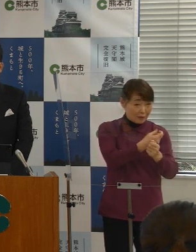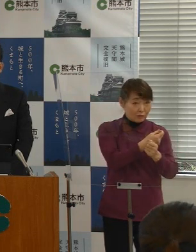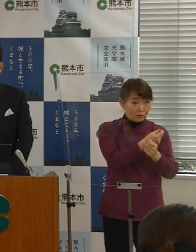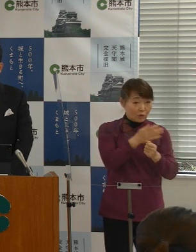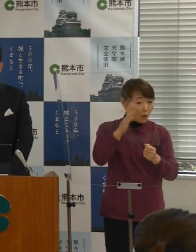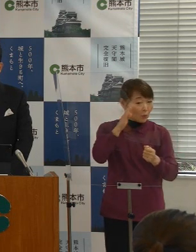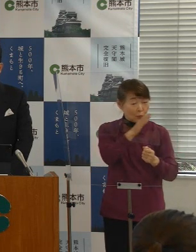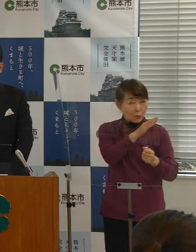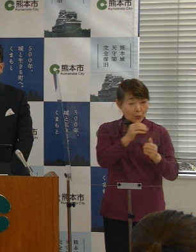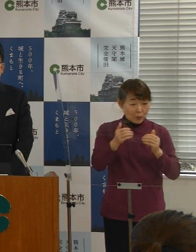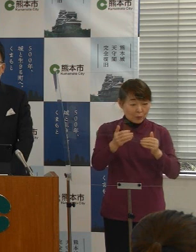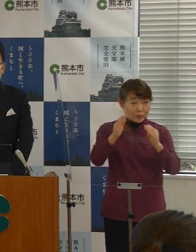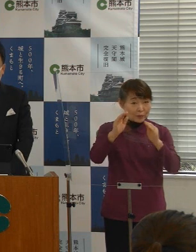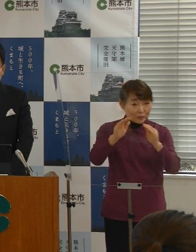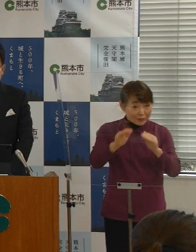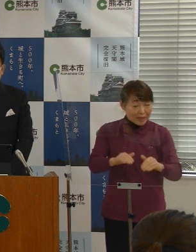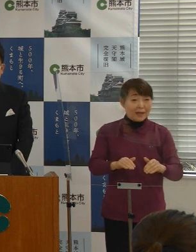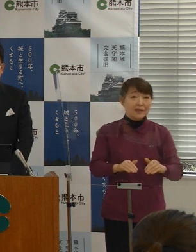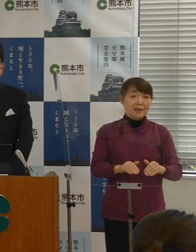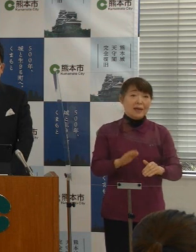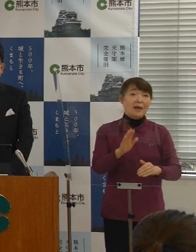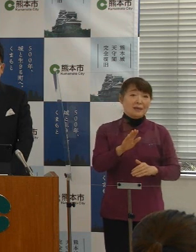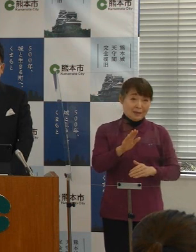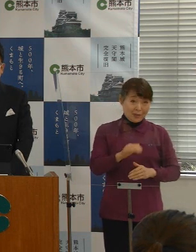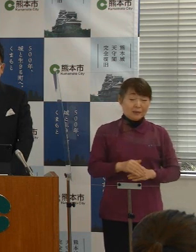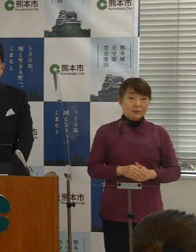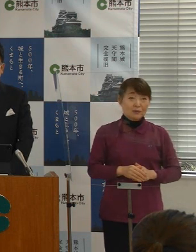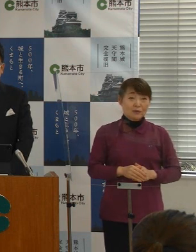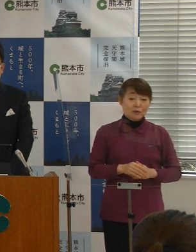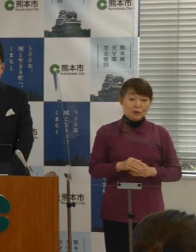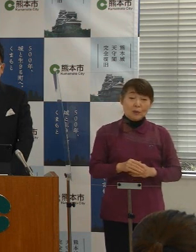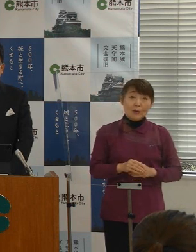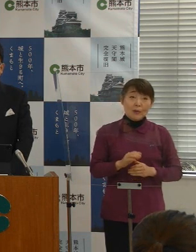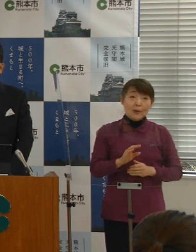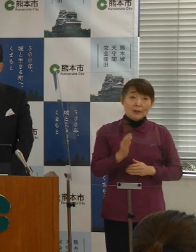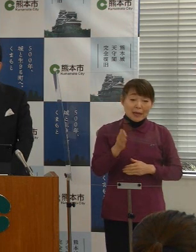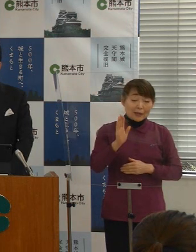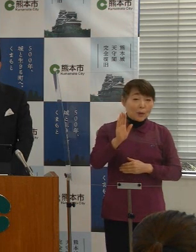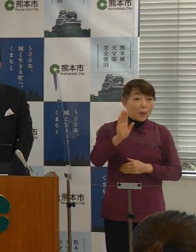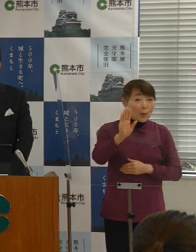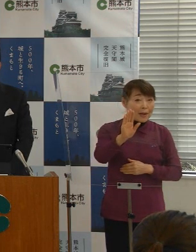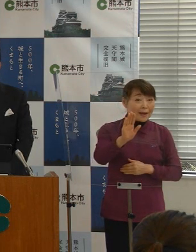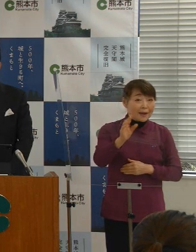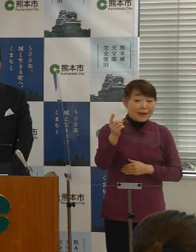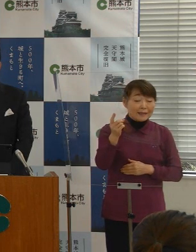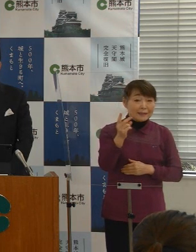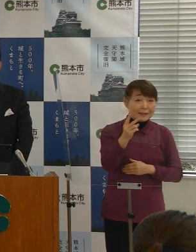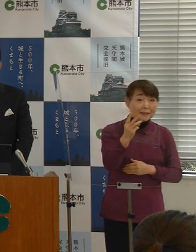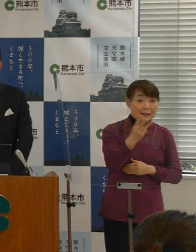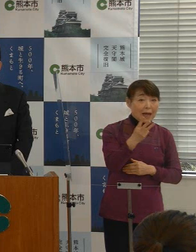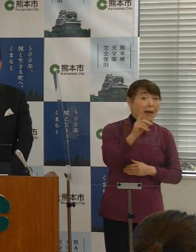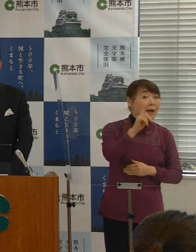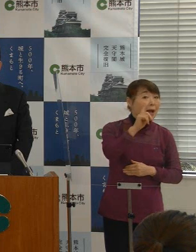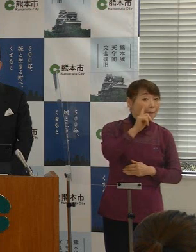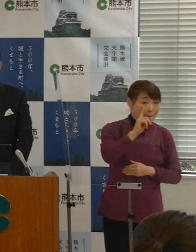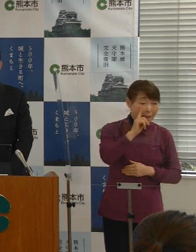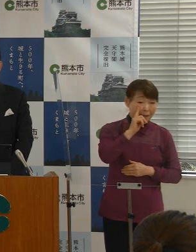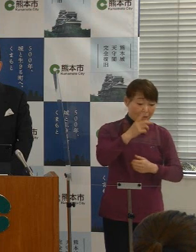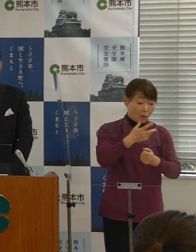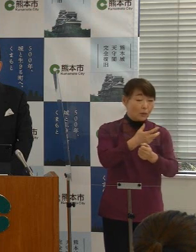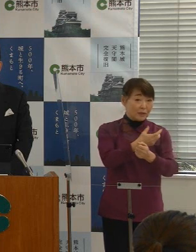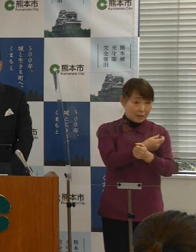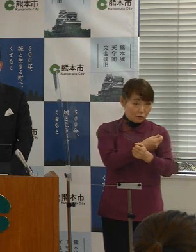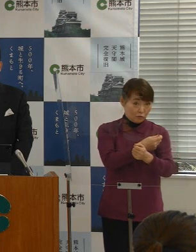えているところです。これから、もちろん3回目の接種ということについても医療従事者